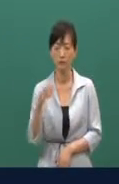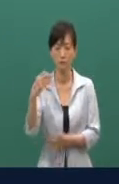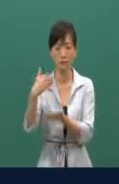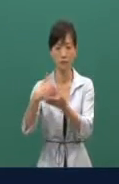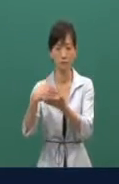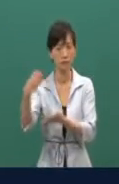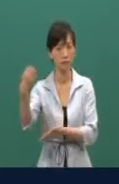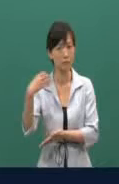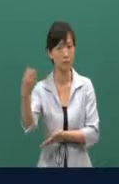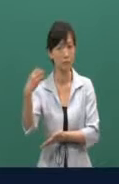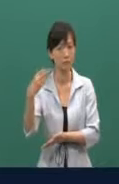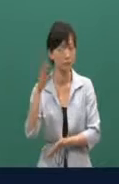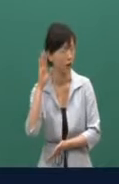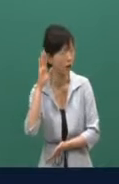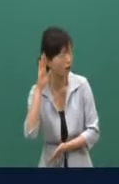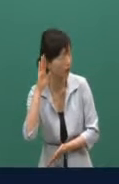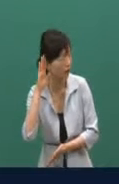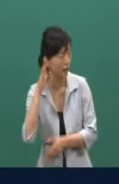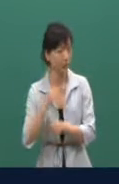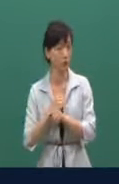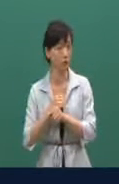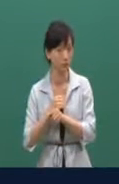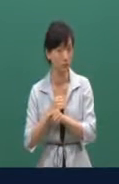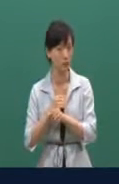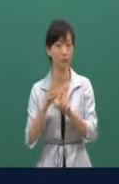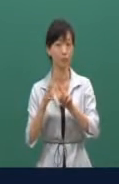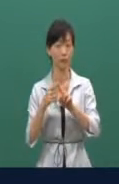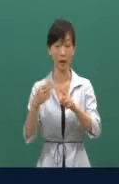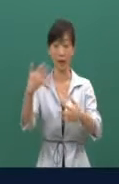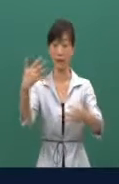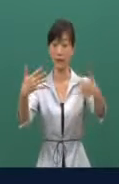最近人の話が聞き取りにくい、